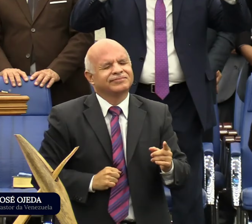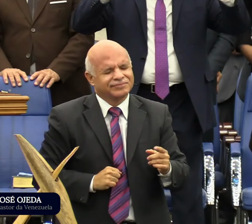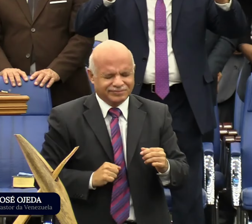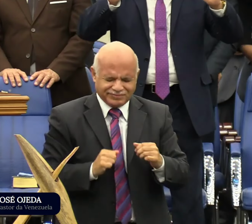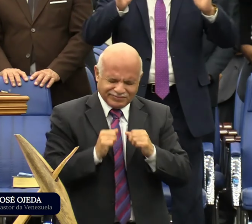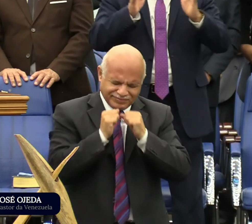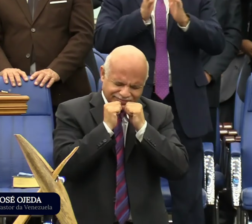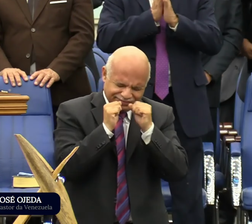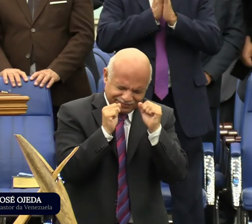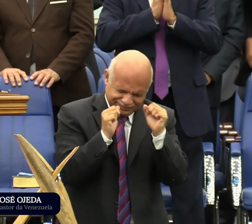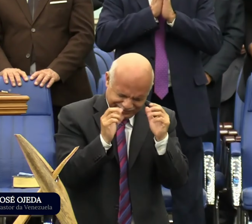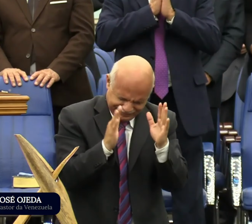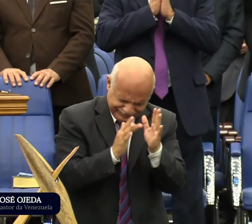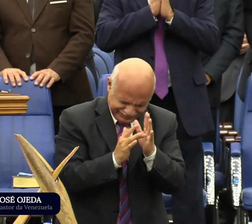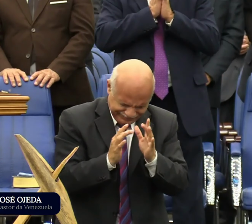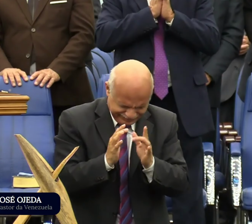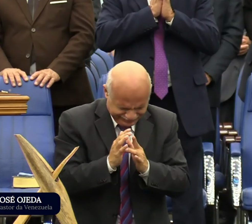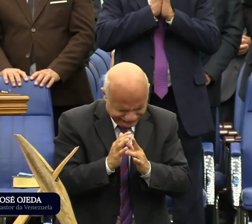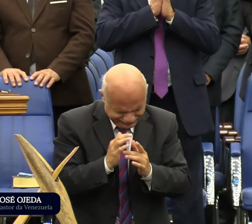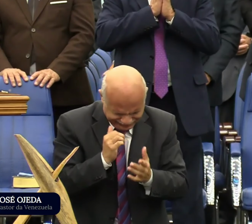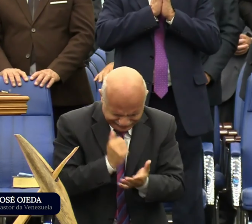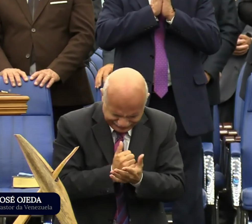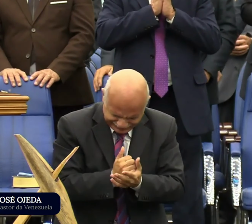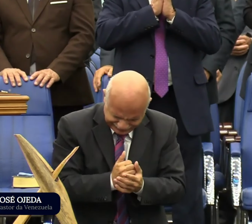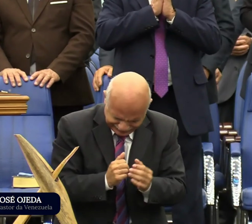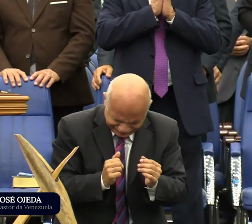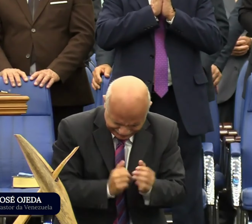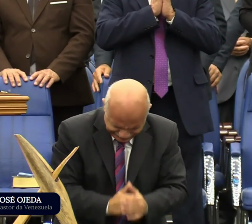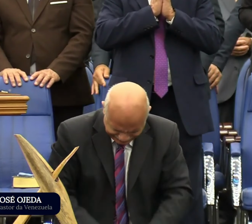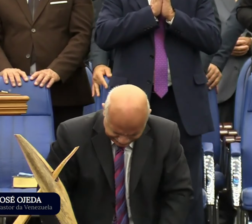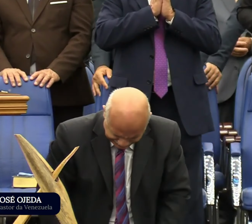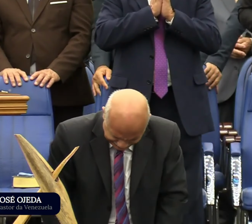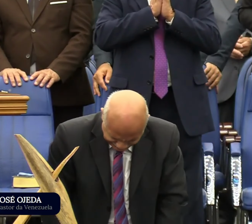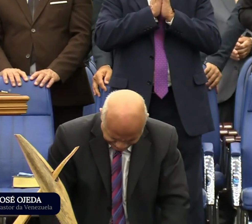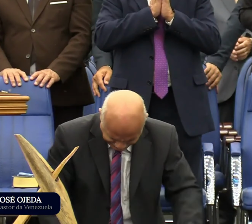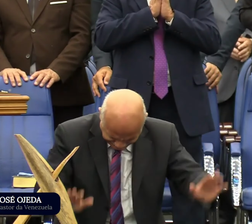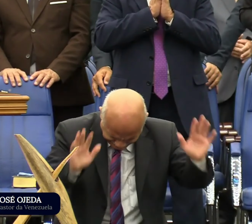nós clamamos a Ti, Senhor, oh Jesus, amém.